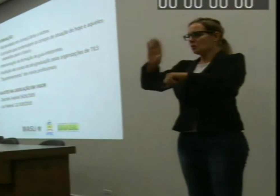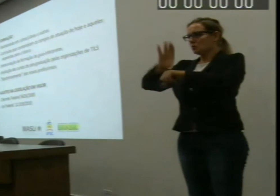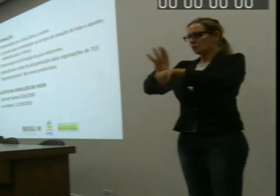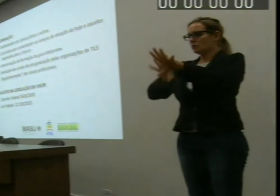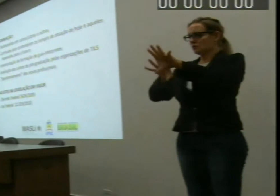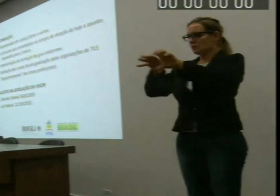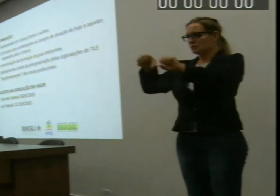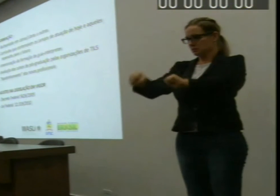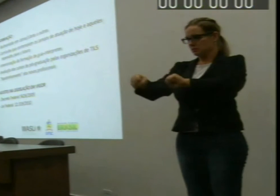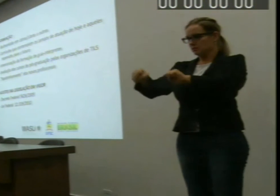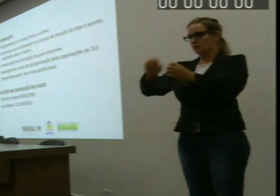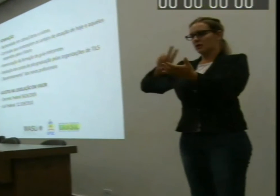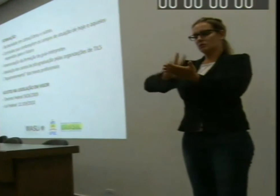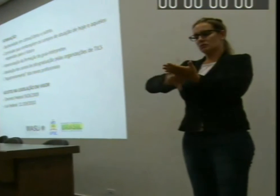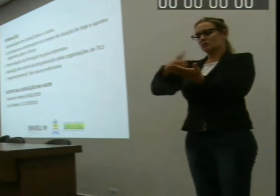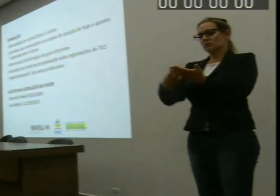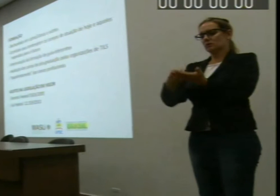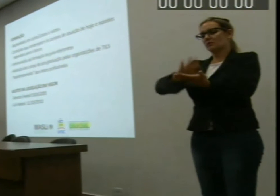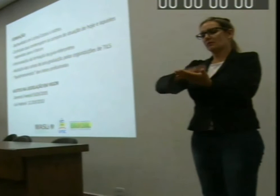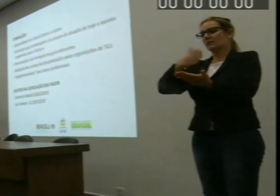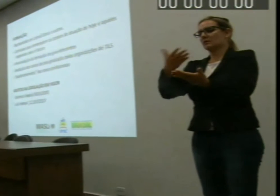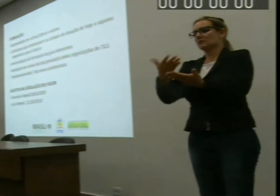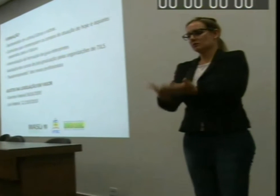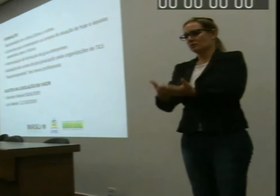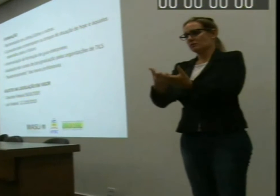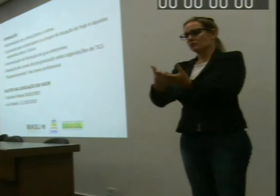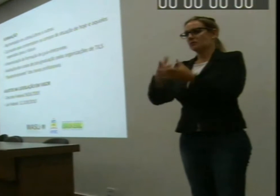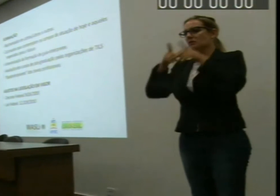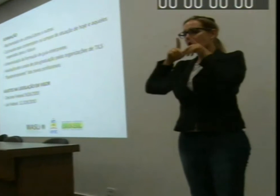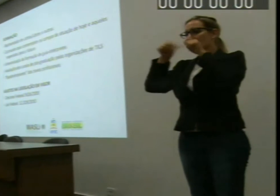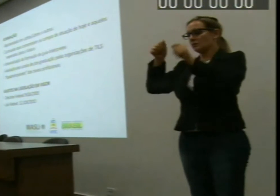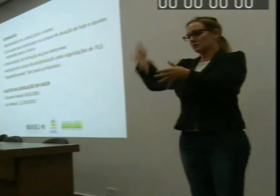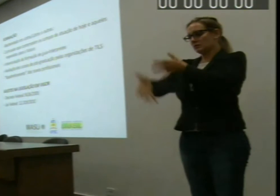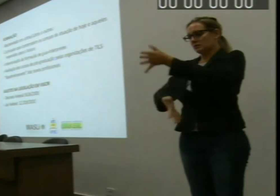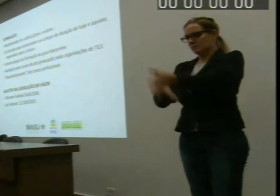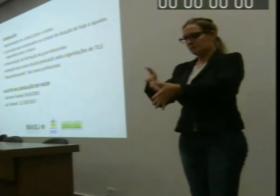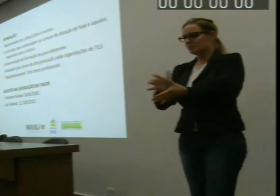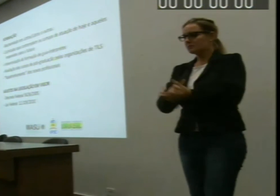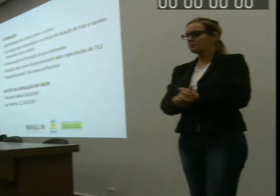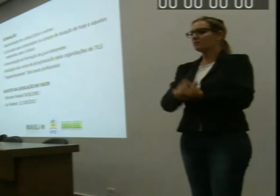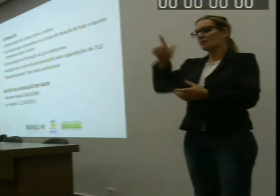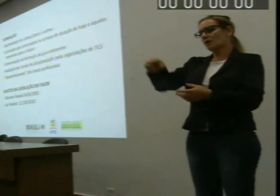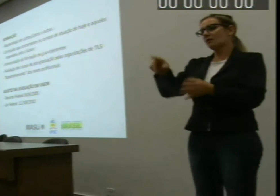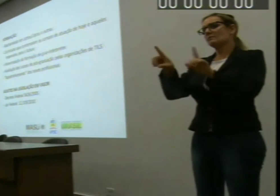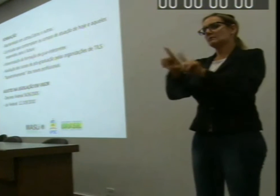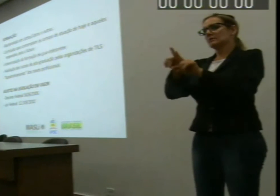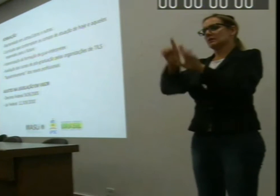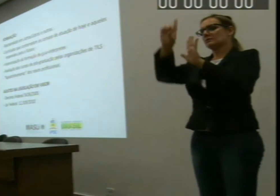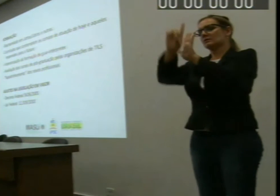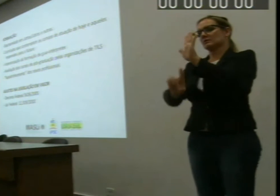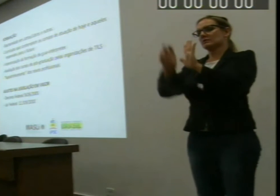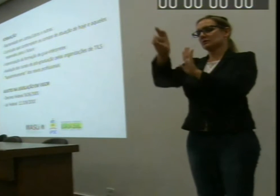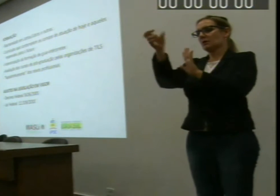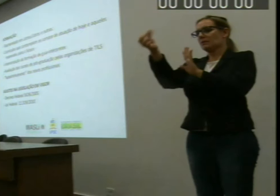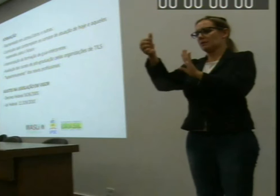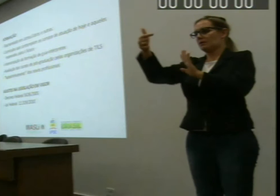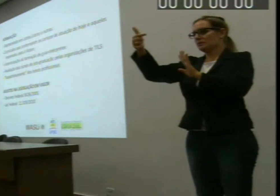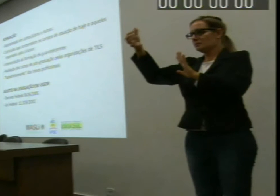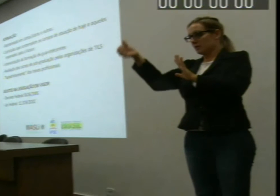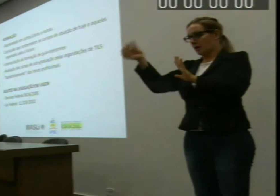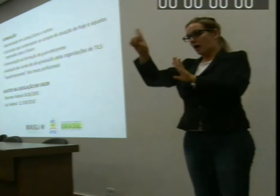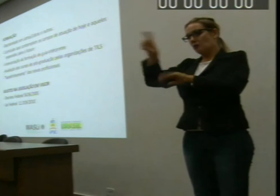interpretação da língua de sinais esse curso também foi o que tá no decreto 5626 Se vocês forem ler com atenção Esse é o nome do curso